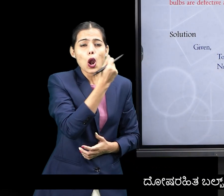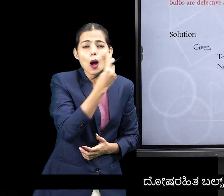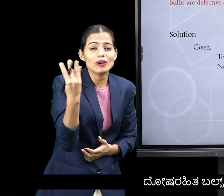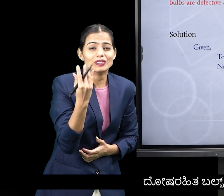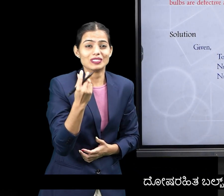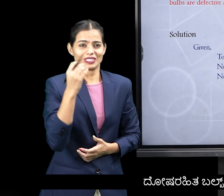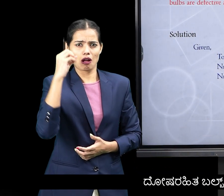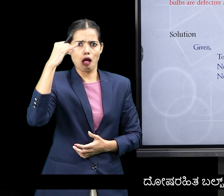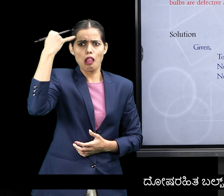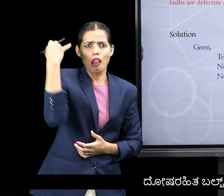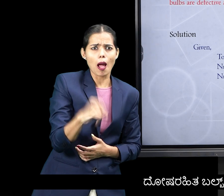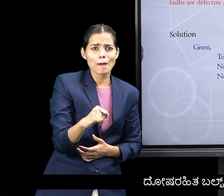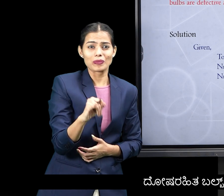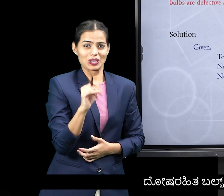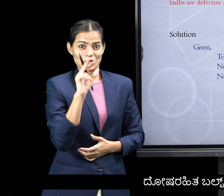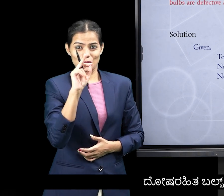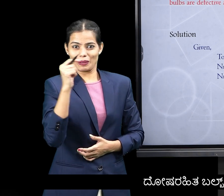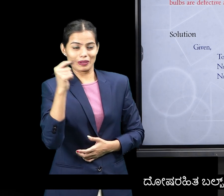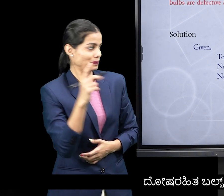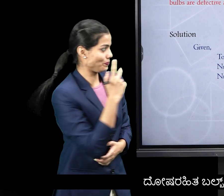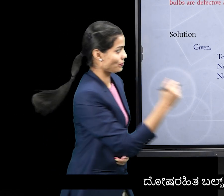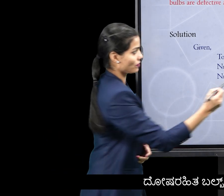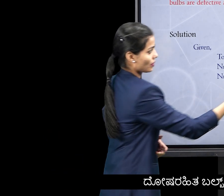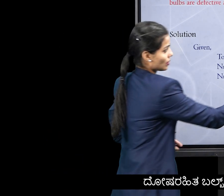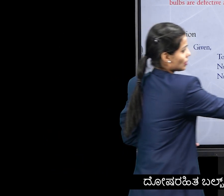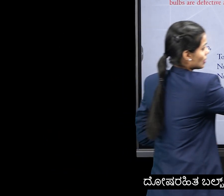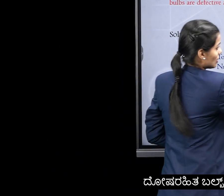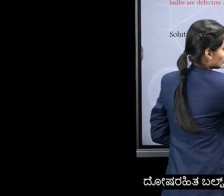ದೋಷರಹಿತ ಬಲ್ಬ್ಗಳ ಸಂಖ್ಯೆ 20 - 4 = 16.